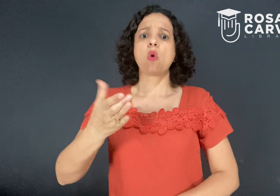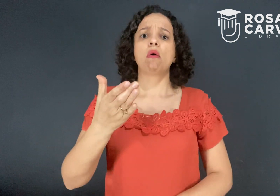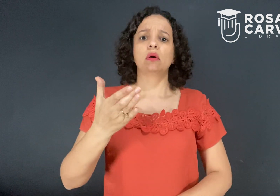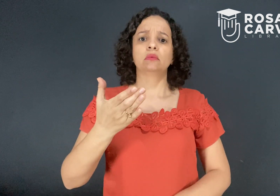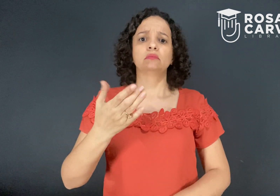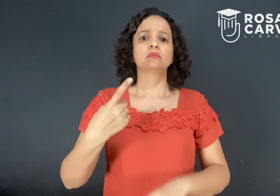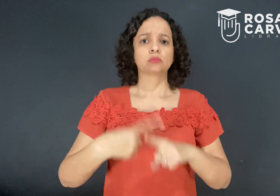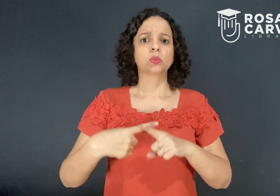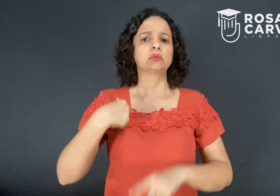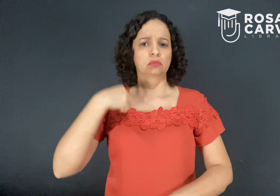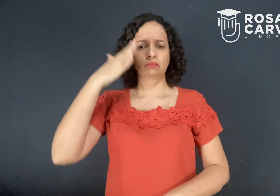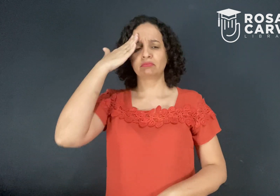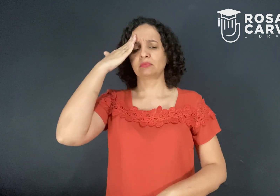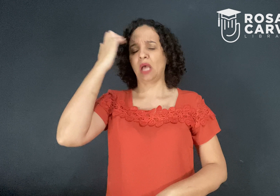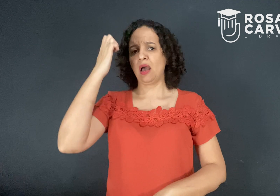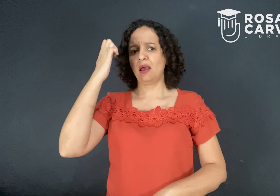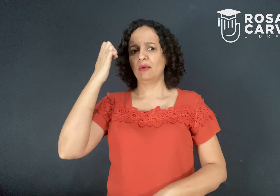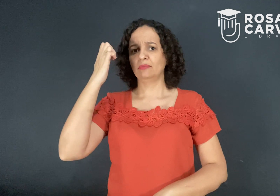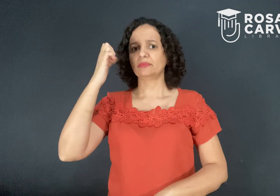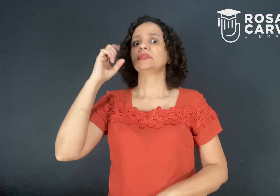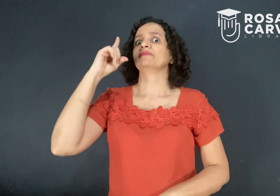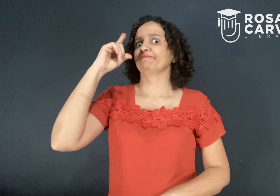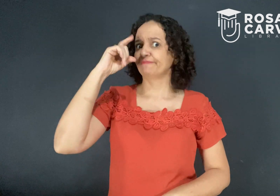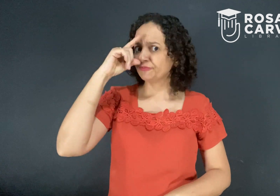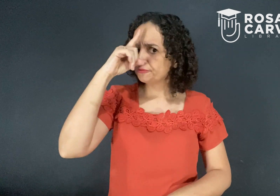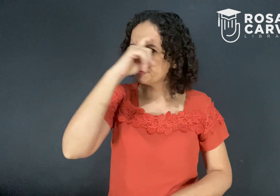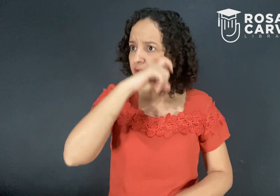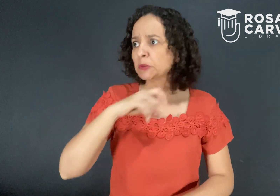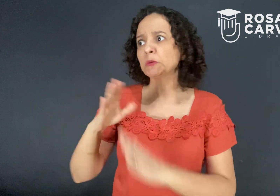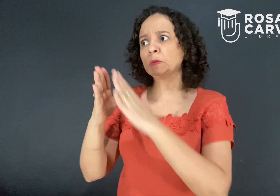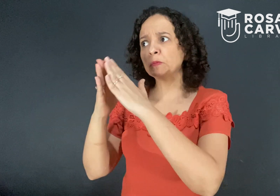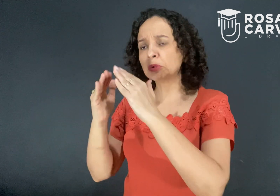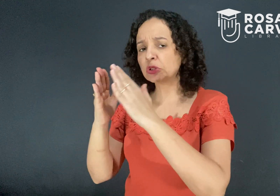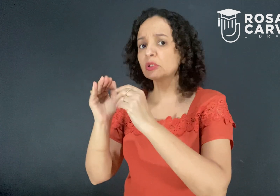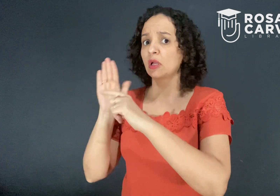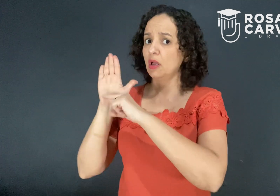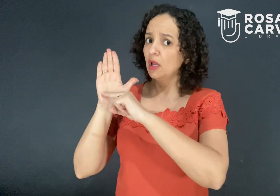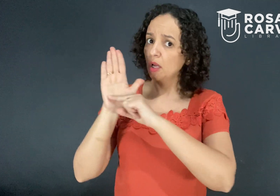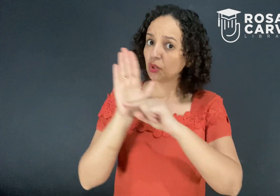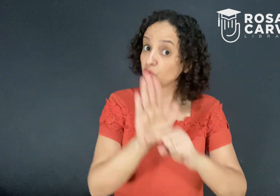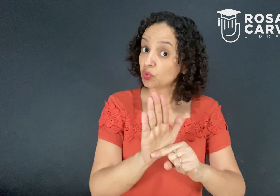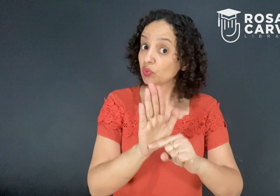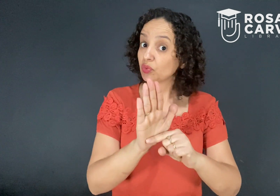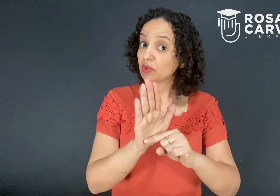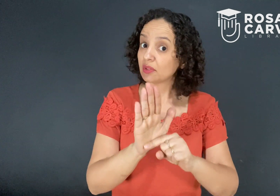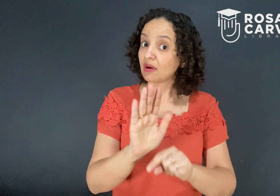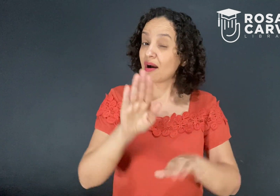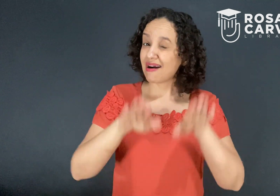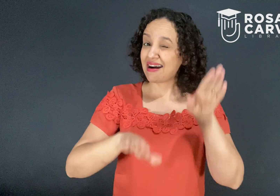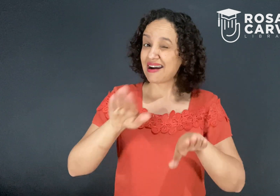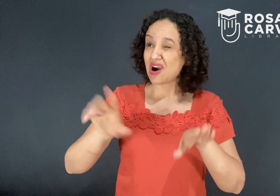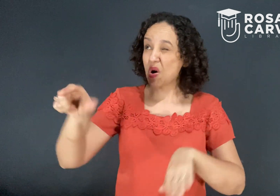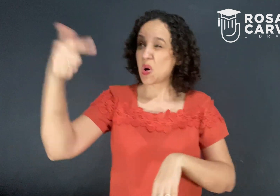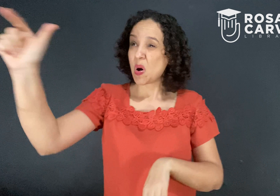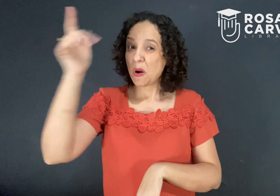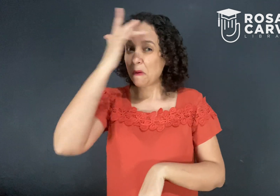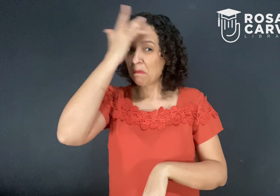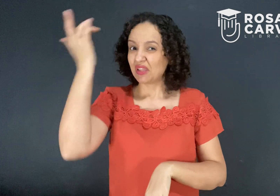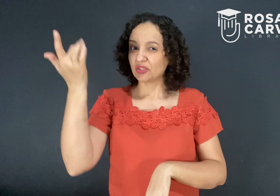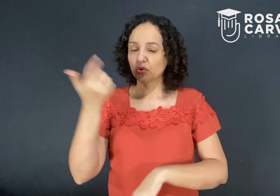tenha coragem, porque eu sei que é difícil pedir ajuda e o outro, muitas